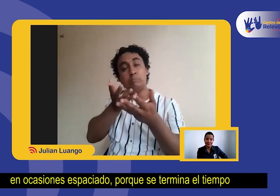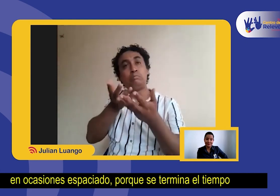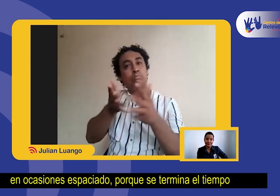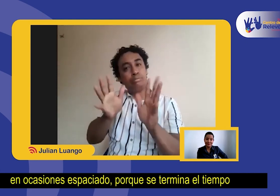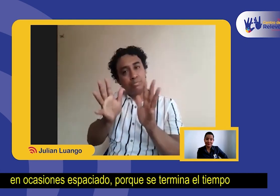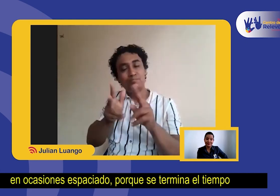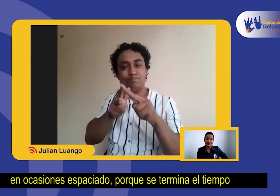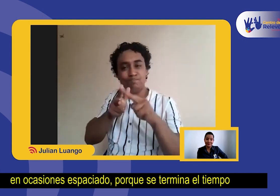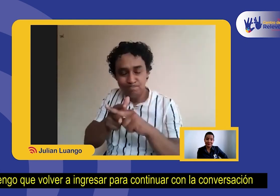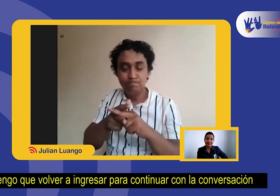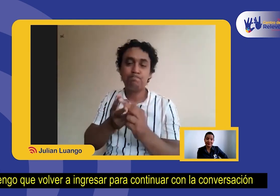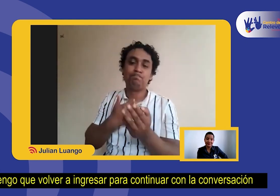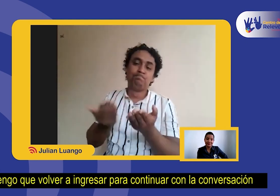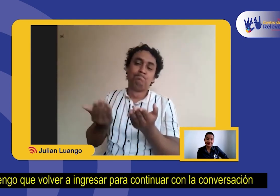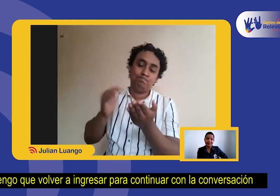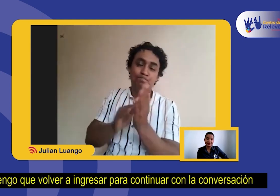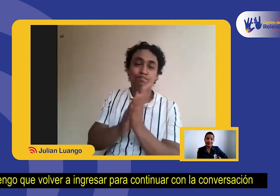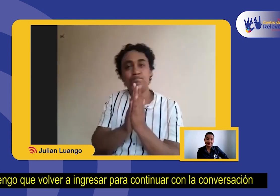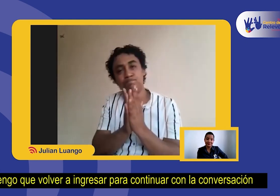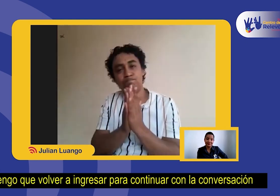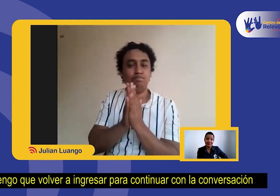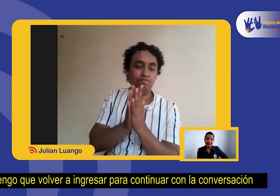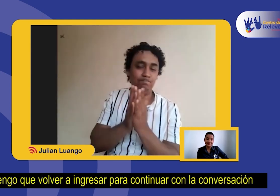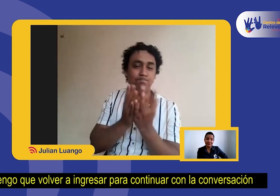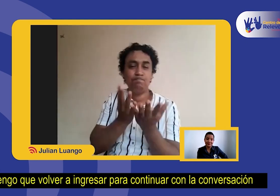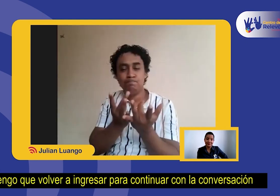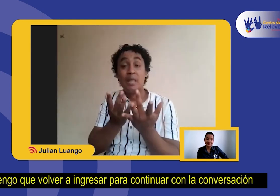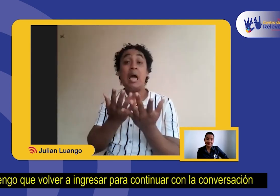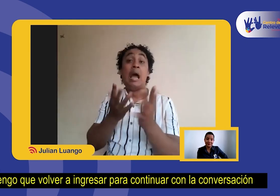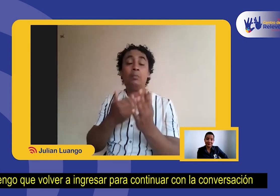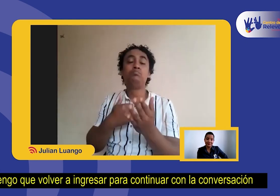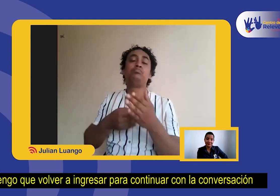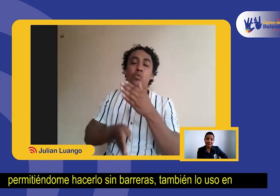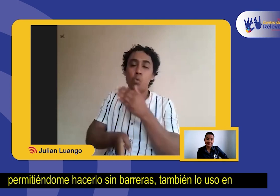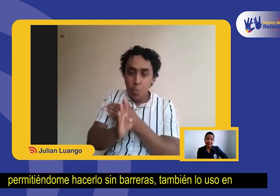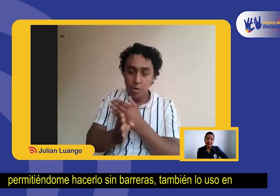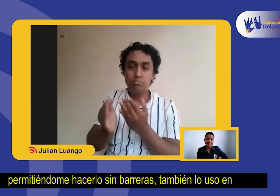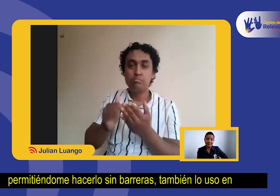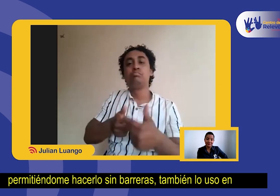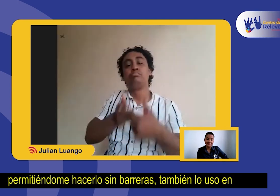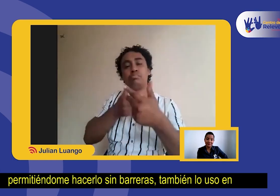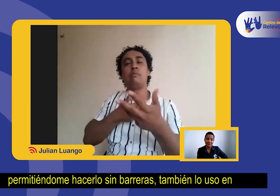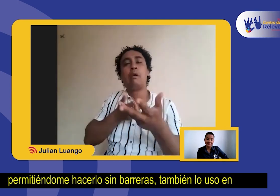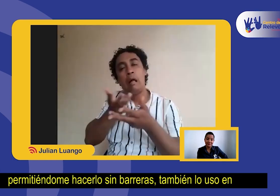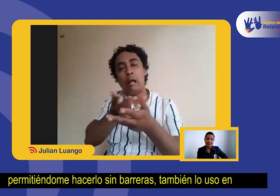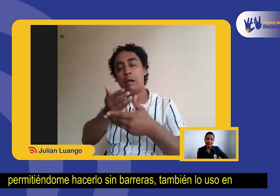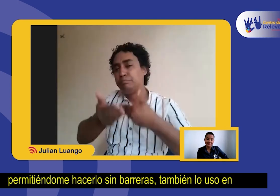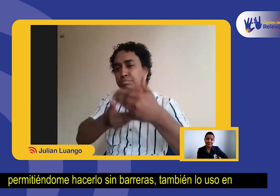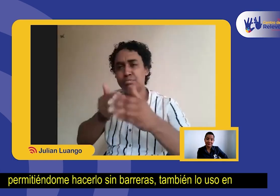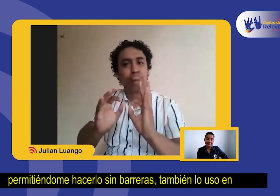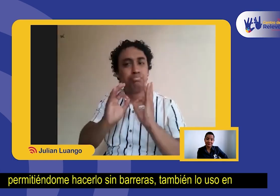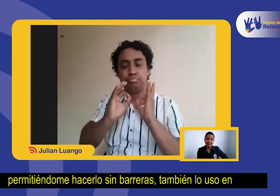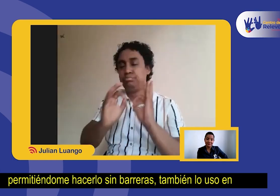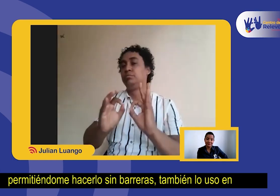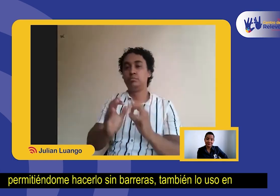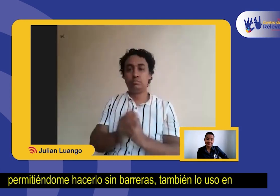termina el tiempo y tengo que volver a ingresar para continuar con la conversación, permitiendo hacerlo sin barreras. También lo uso en la gestión